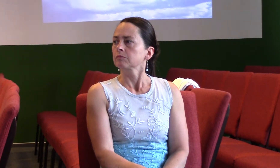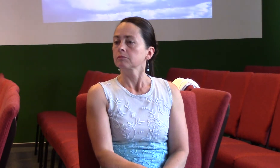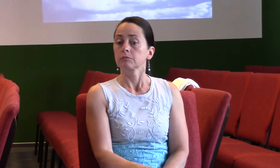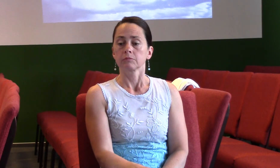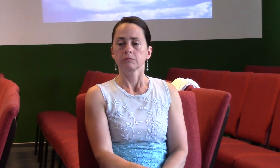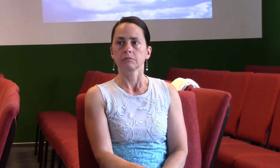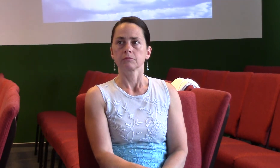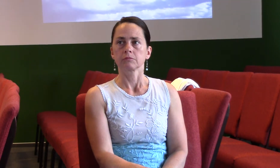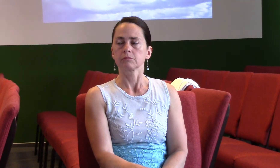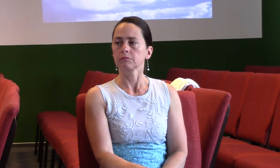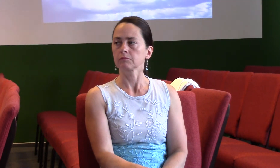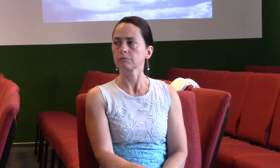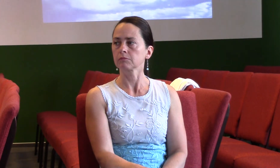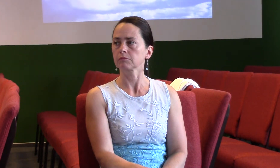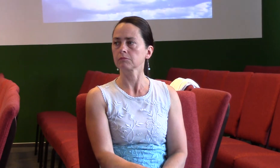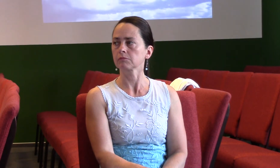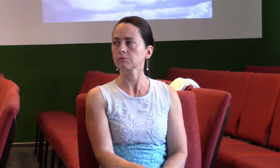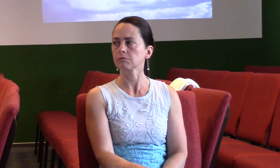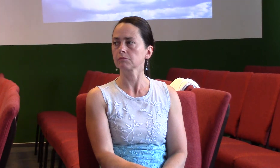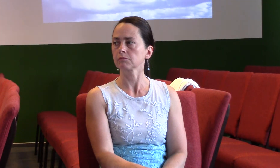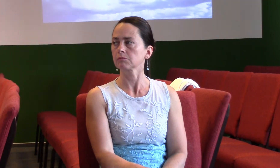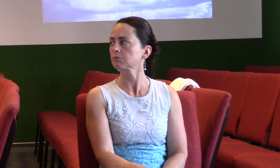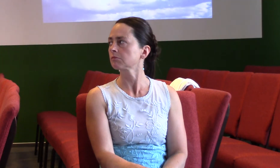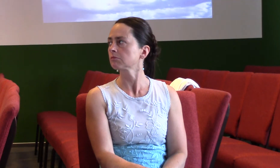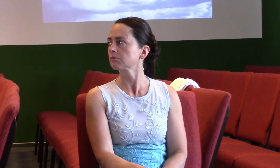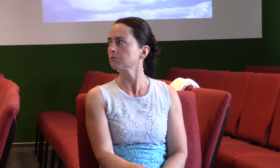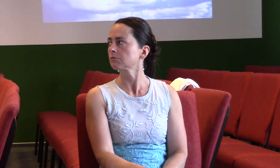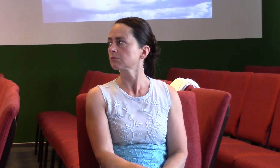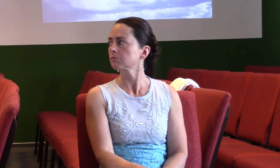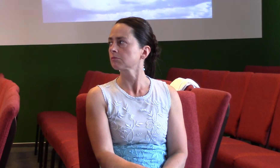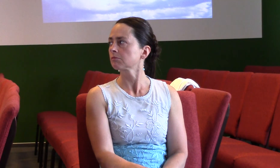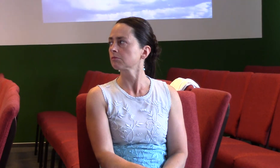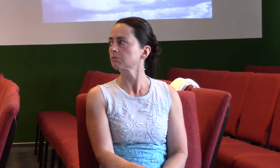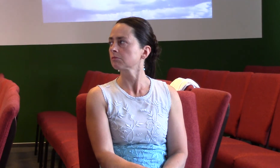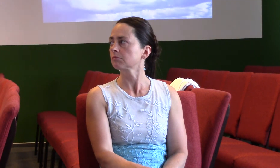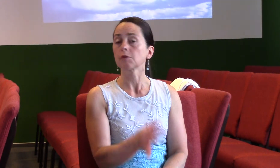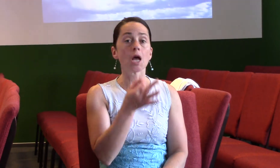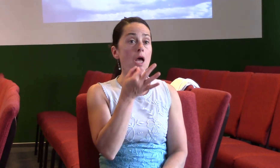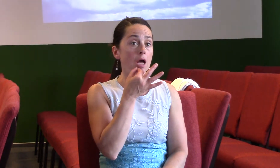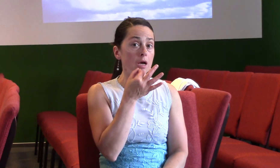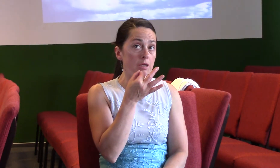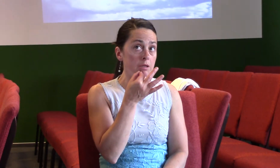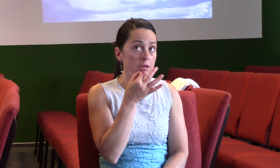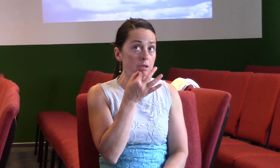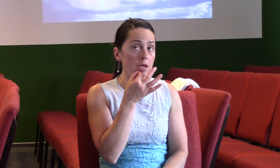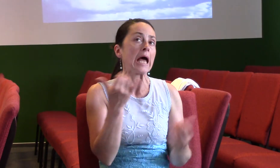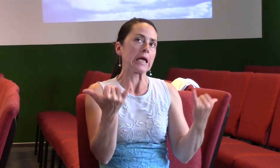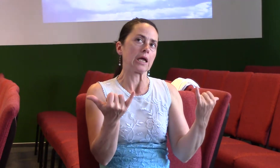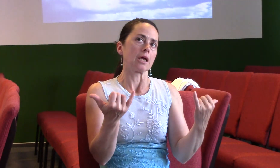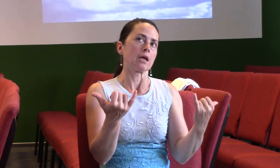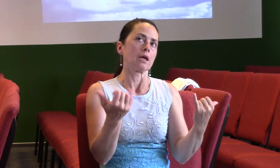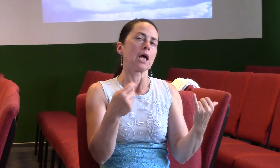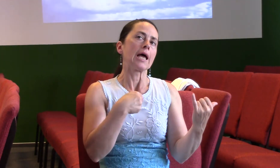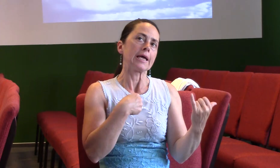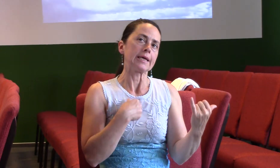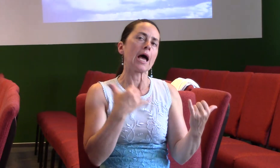Prosím vás, pokud jste něčemu z toho, co jsem tady dneska říkal, nerozuměli, klidně za mnou přijďte a ptejte